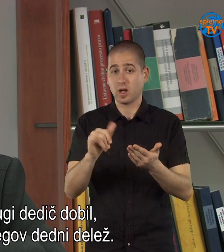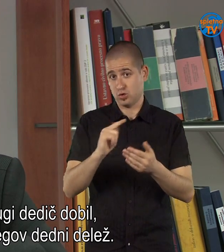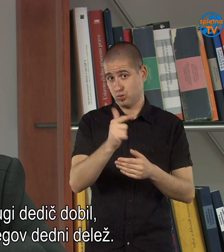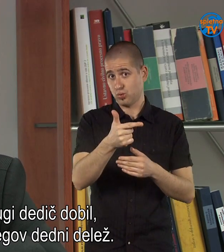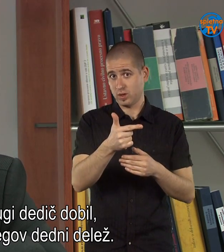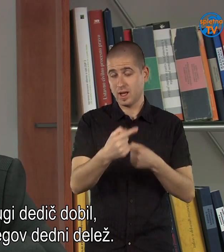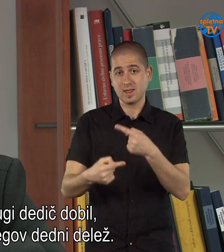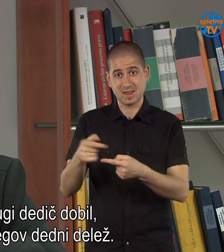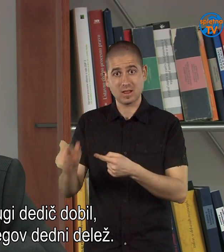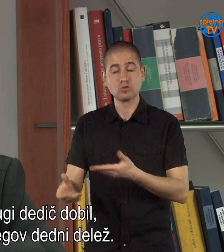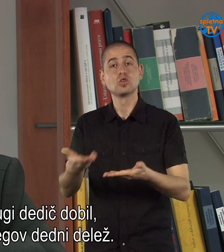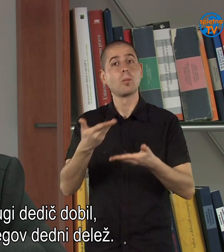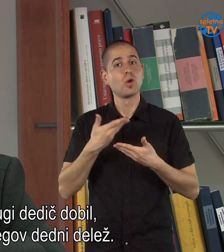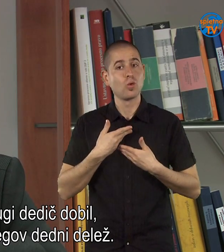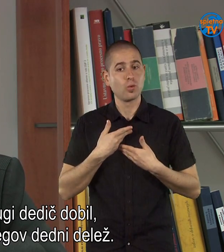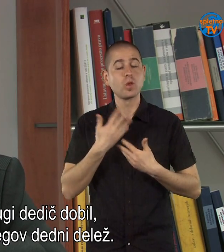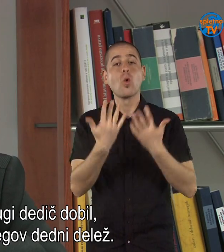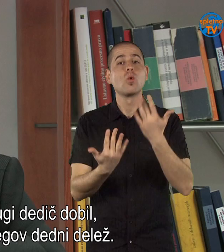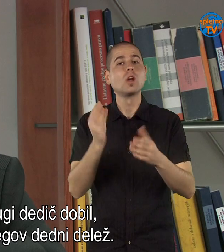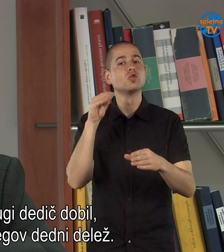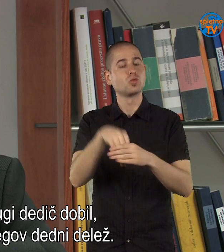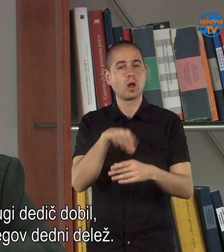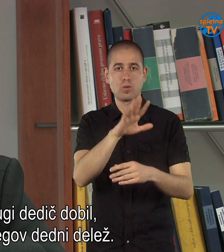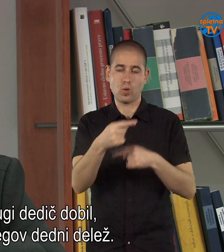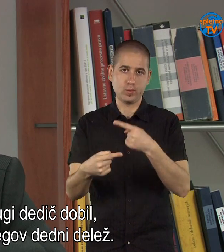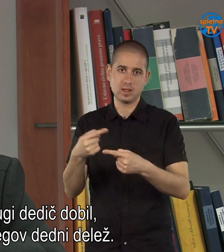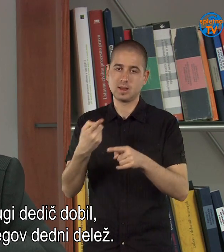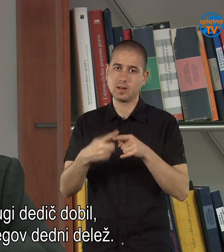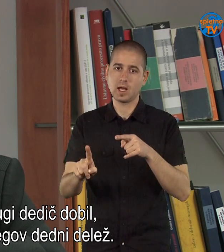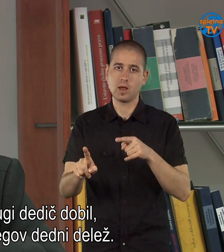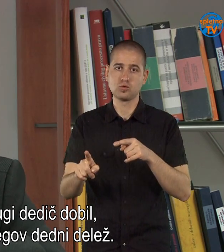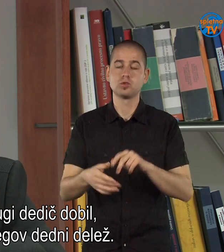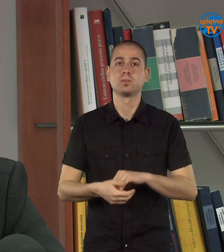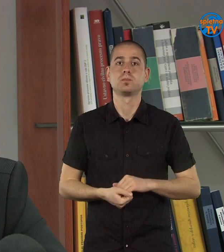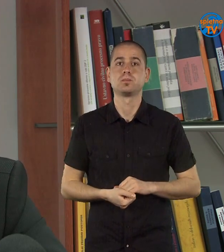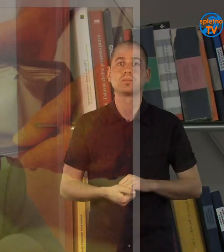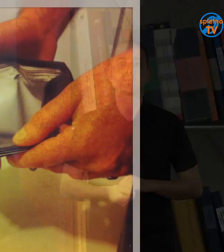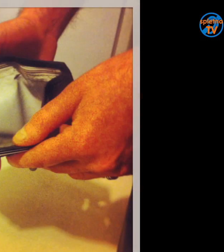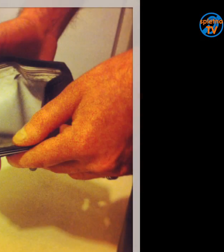ki ga je drugi dedič dobil, vračuna v njegov dedni delež.